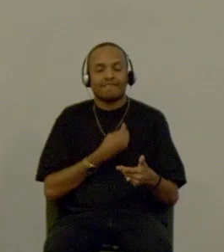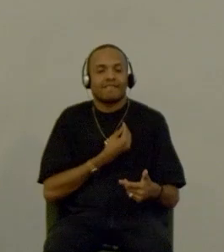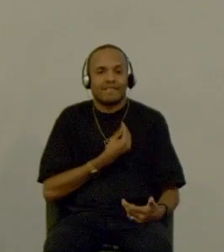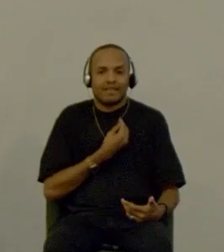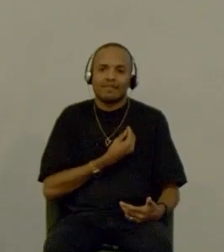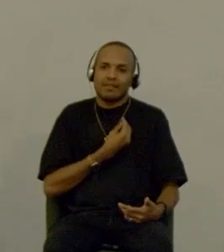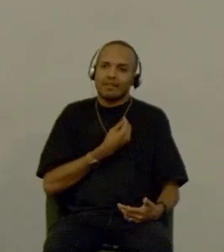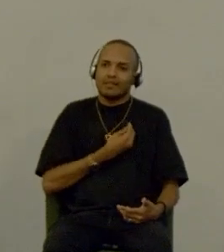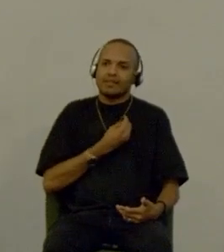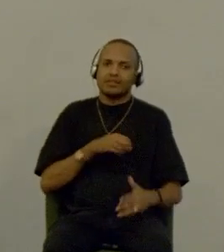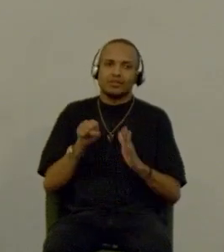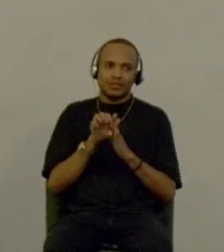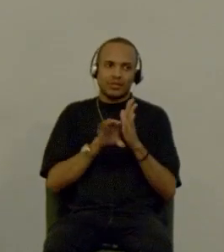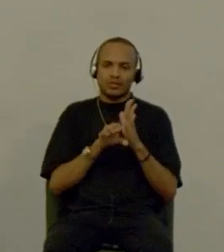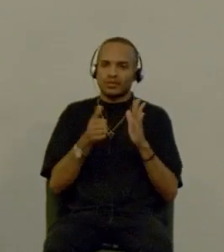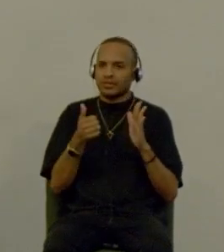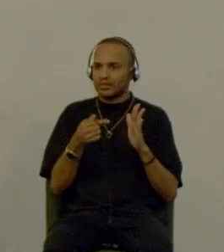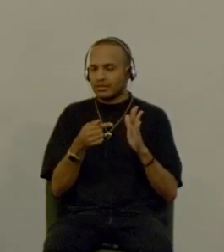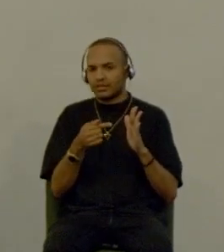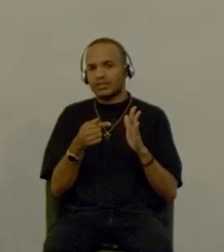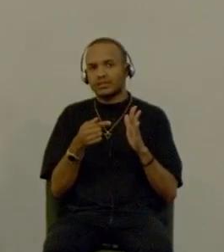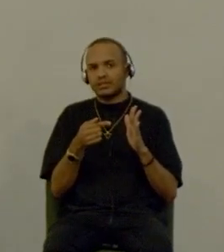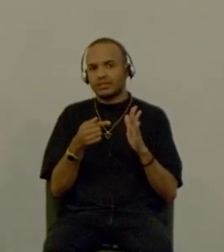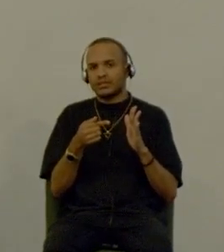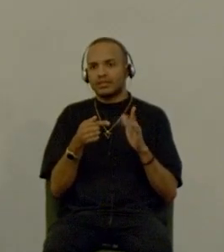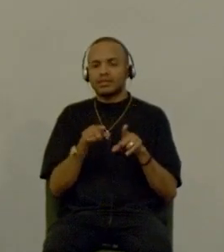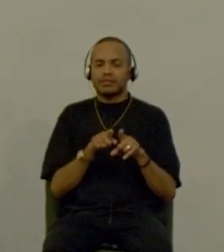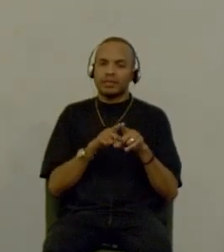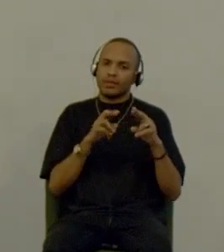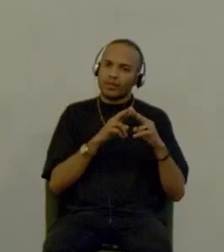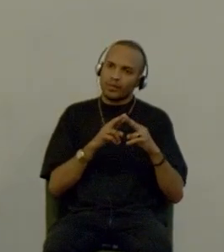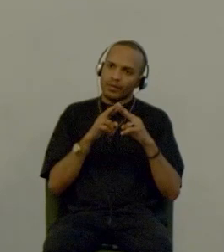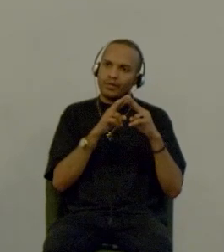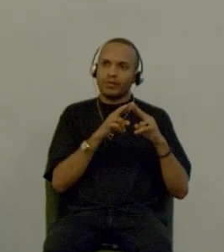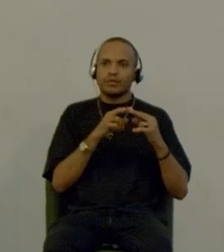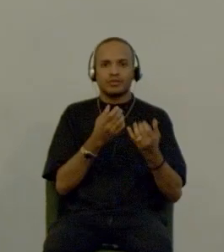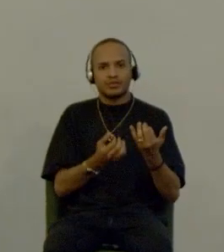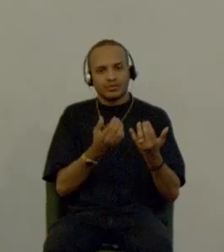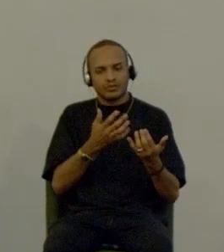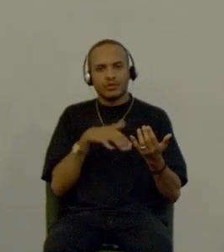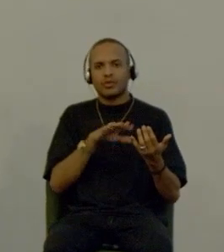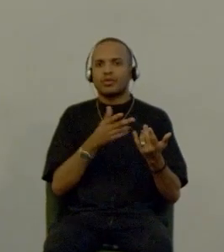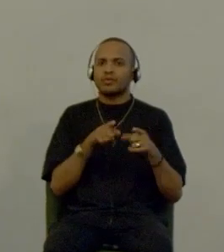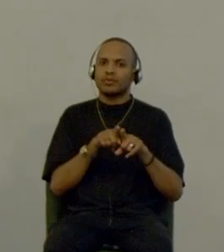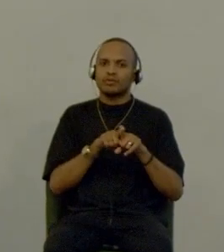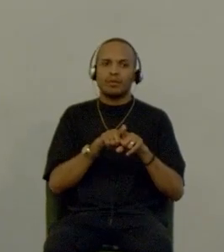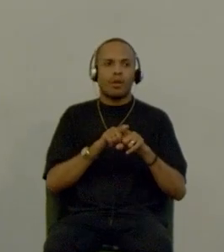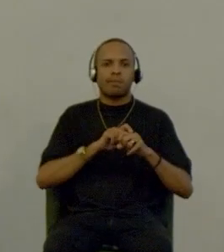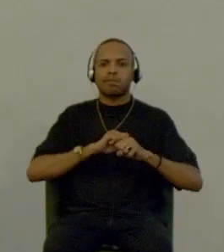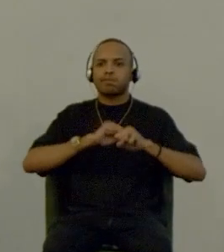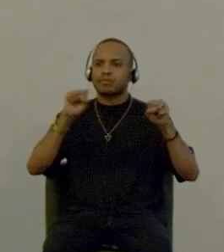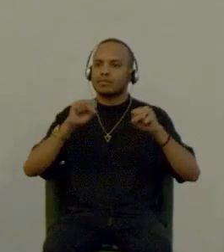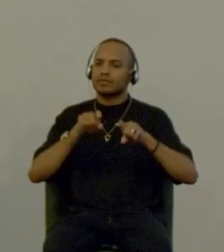Les réseaux de feu, de volcans et d'eau, ça aussi, c'est pas mal. Tout ça, c'est